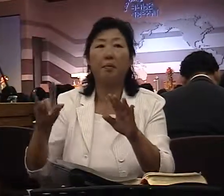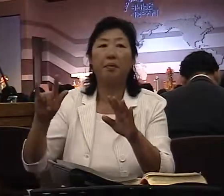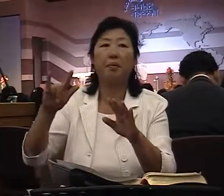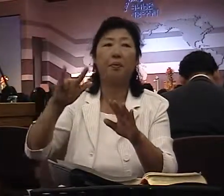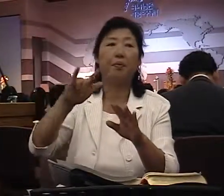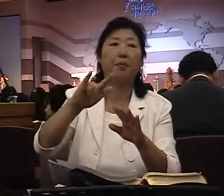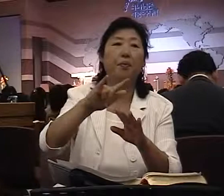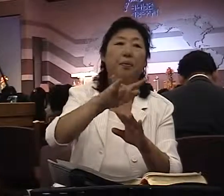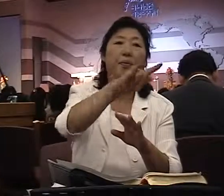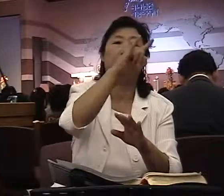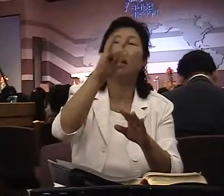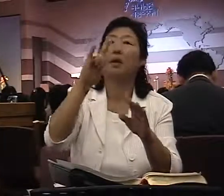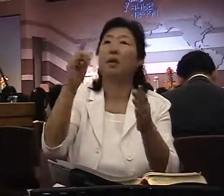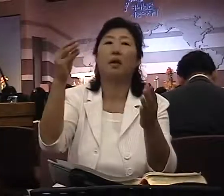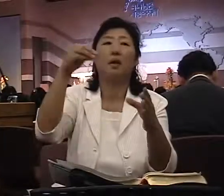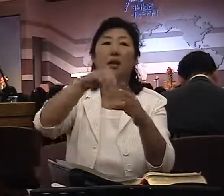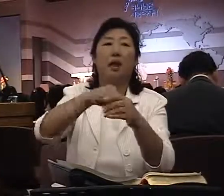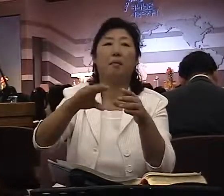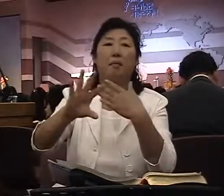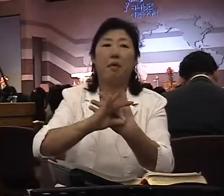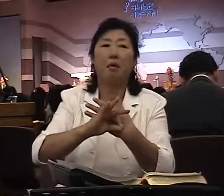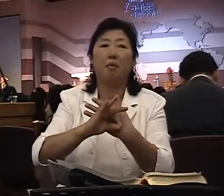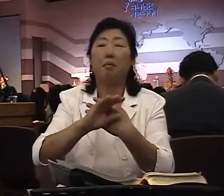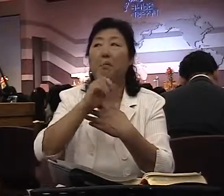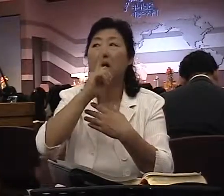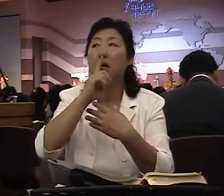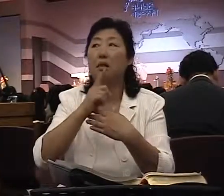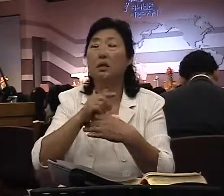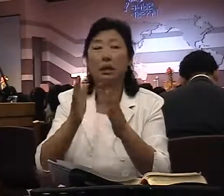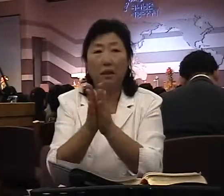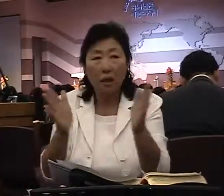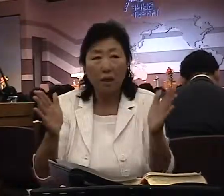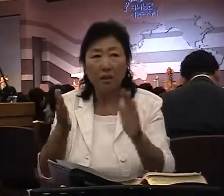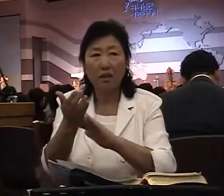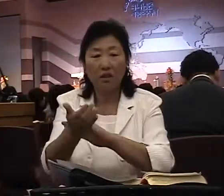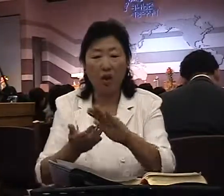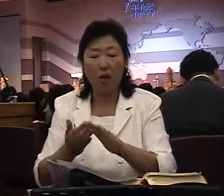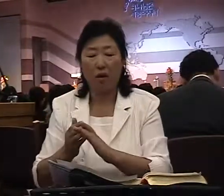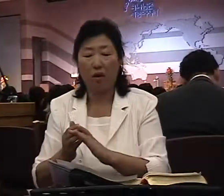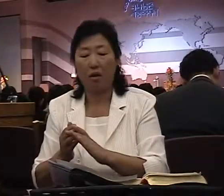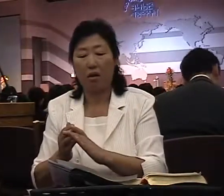플라이트 어텐던트들이 꼭 하는 게 저게 뭐죠? 시작하기 전에 안전